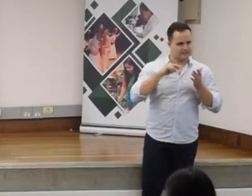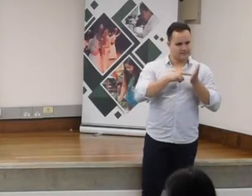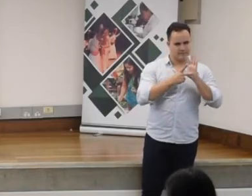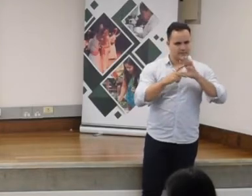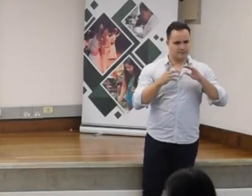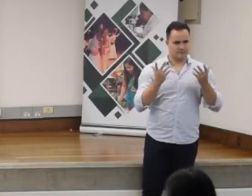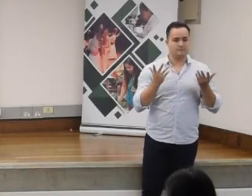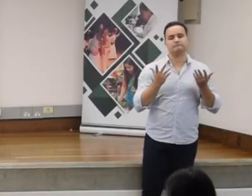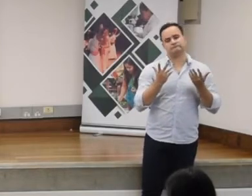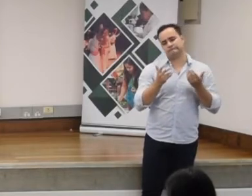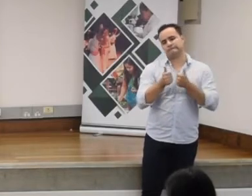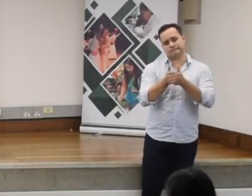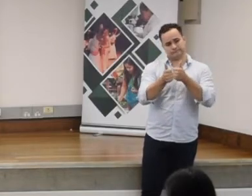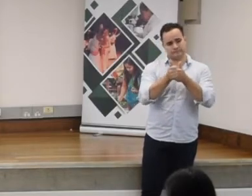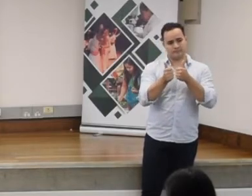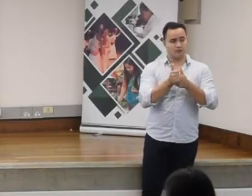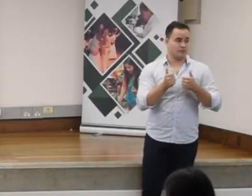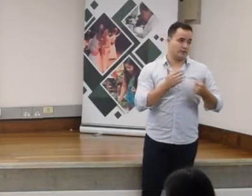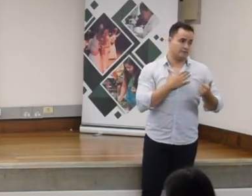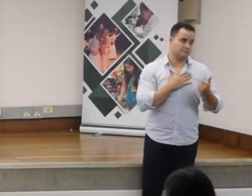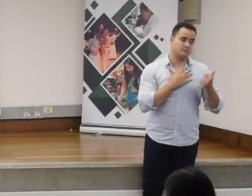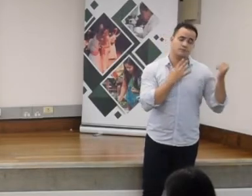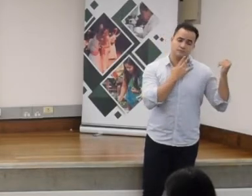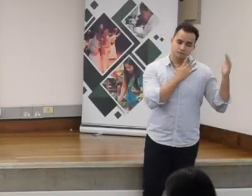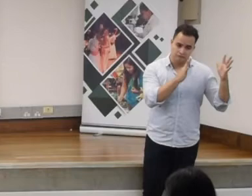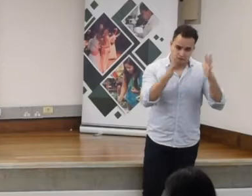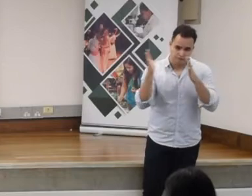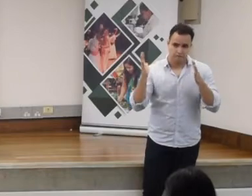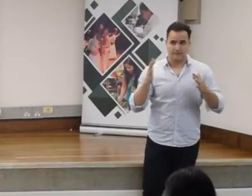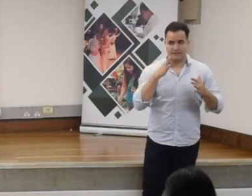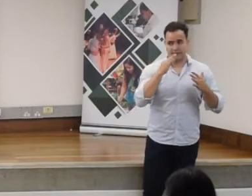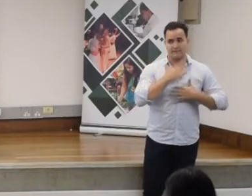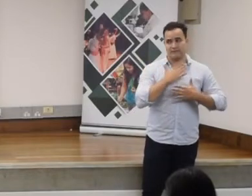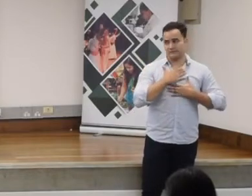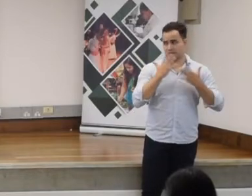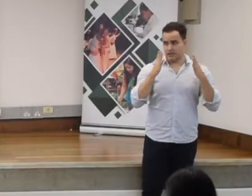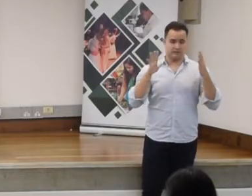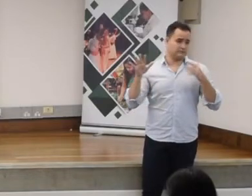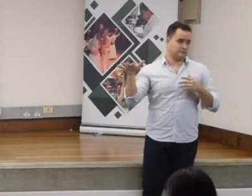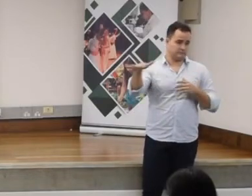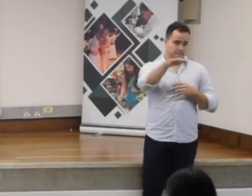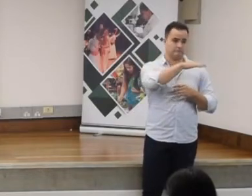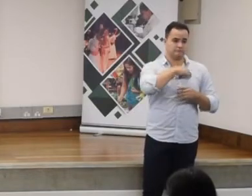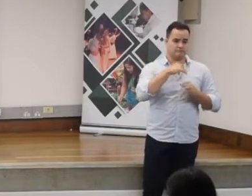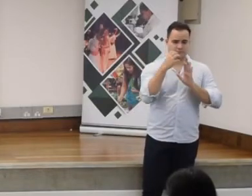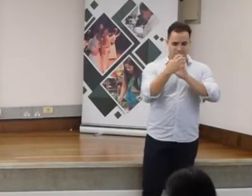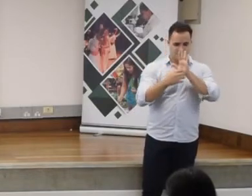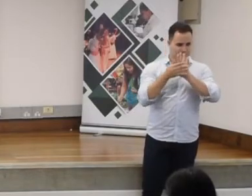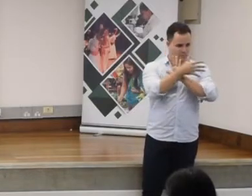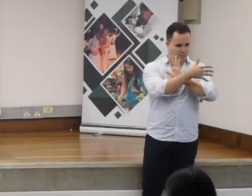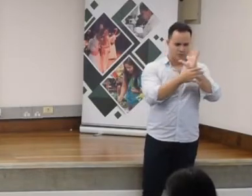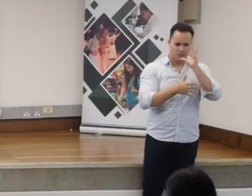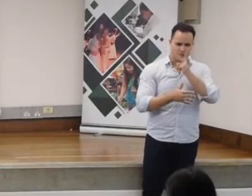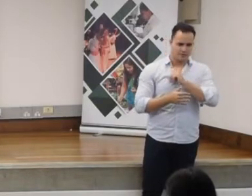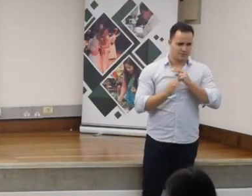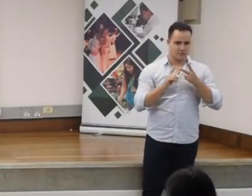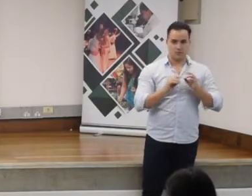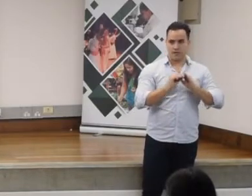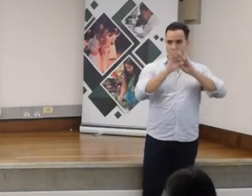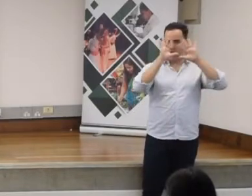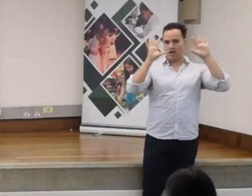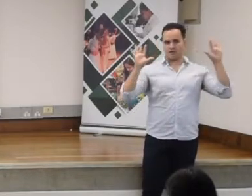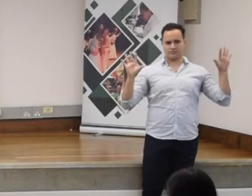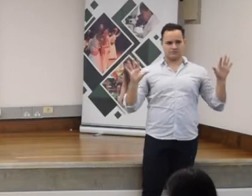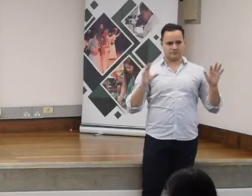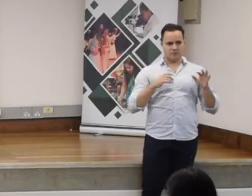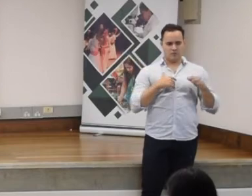de posgrados. Entonces, no, pues celebrar, felicitarlos, muy bonitos los infográficos, muy claros, una capacidad